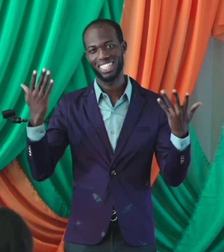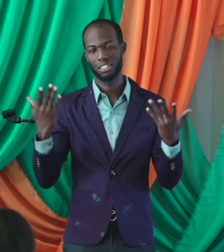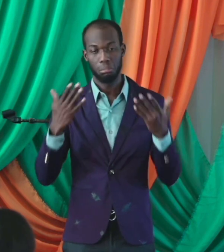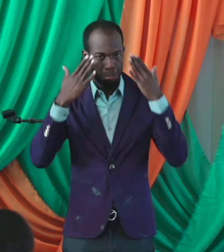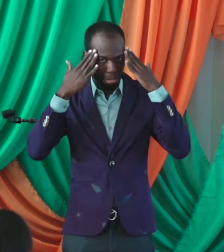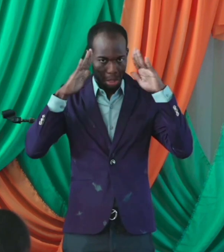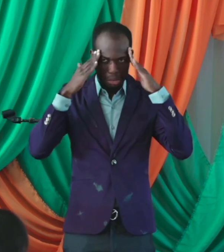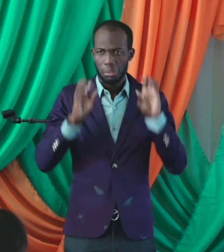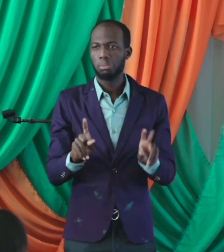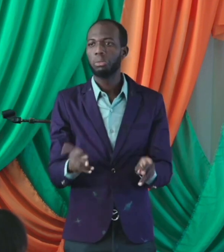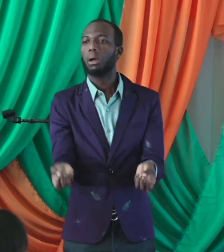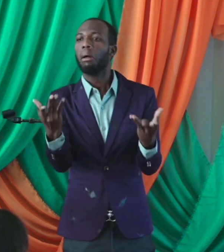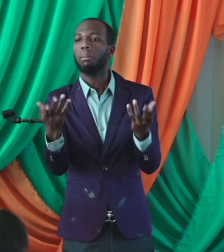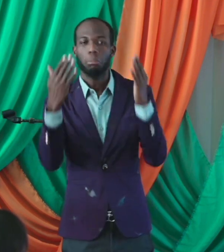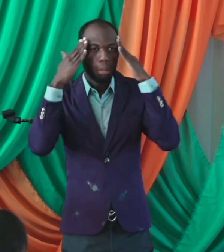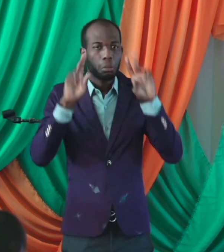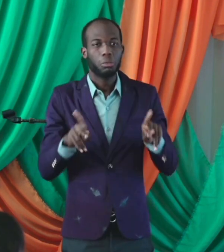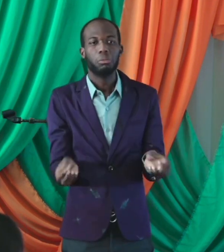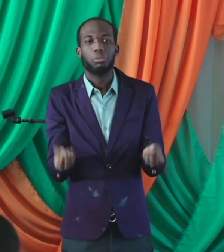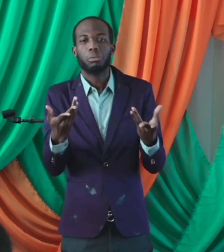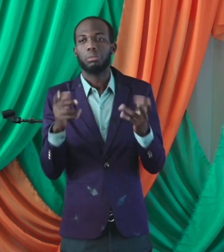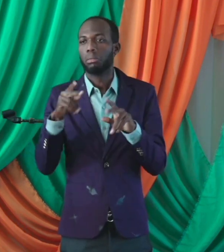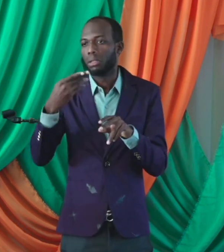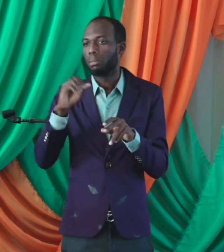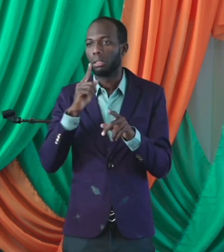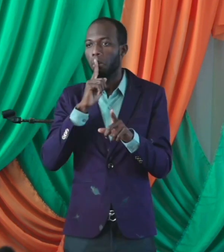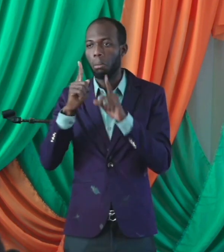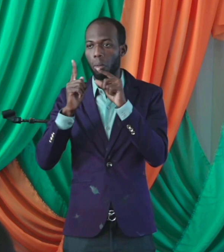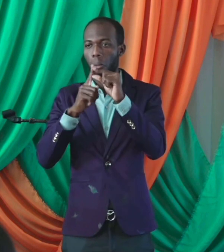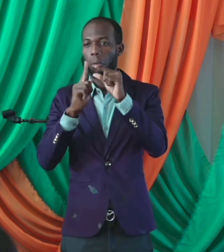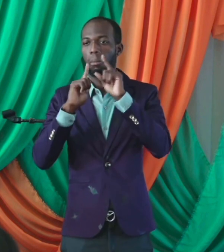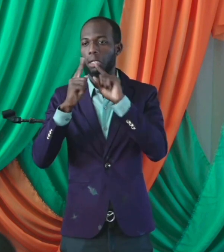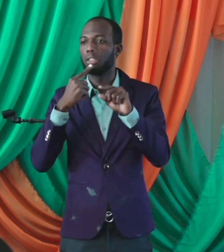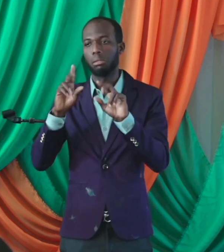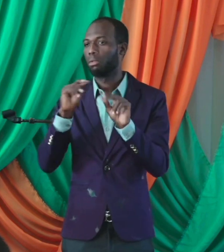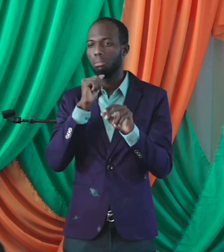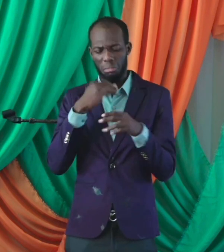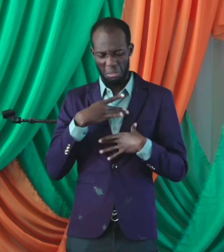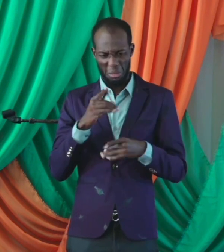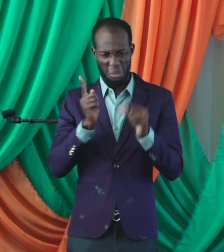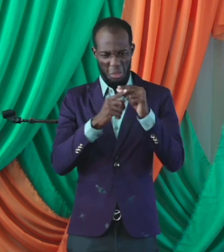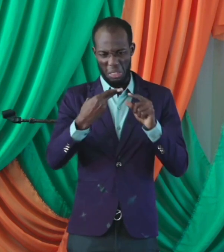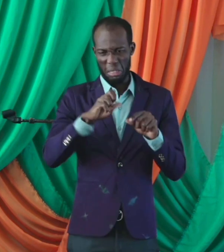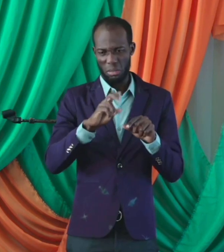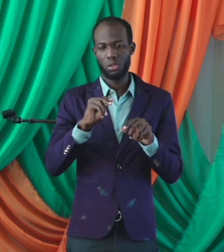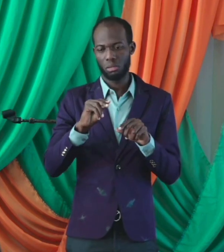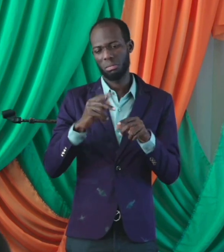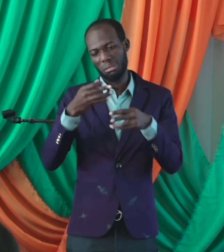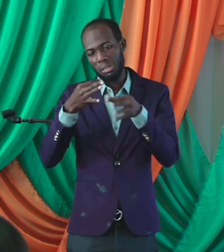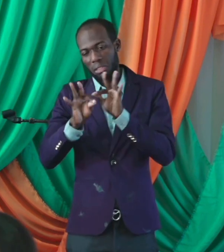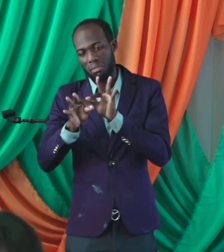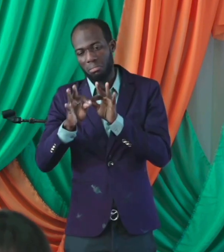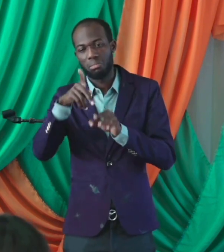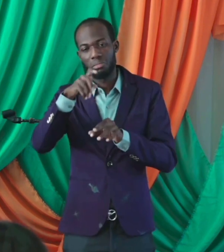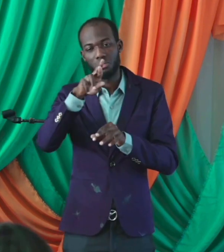Je ne sais pas combien nous y est. Ouais, nous pouvons que je me dis mon handicapé, hein? Même pas ça. Bon, je me dis provisoirement.